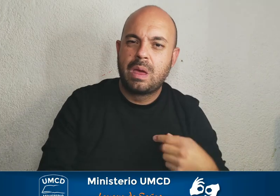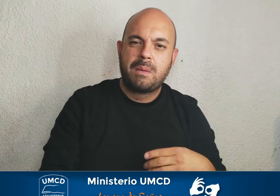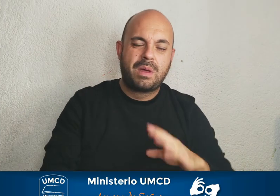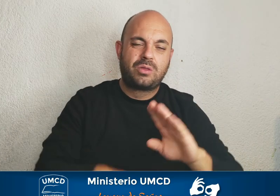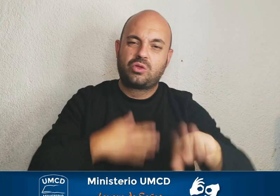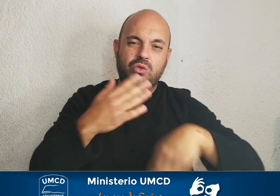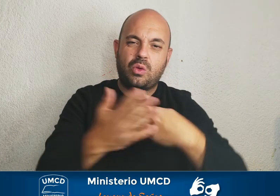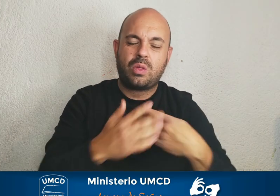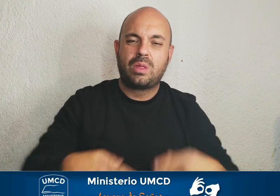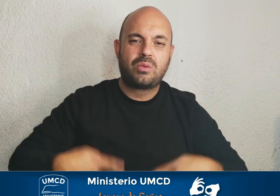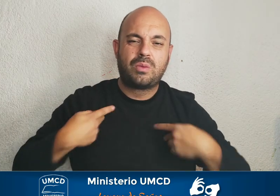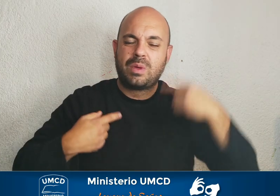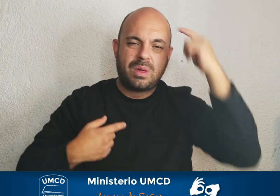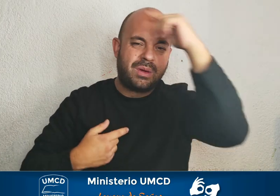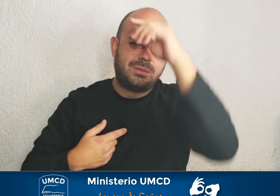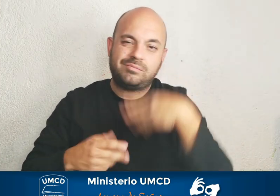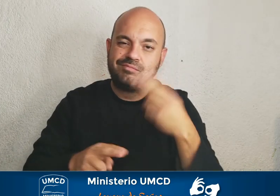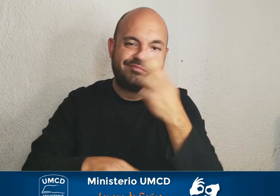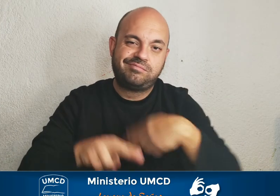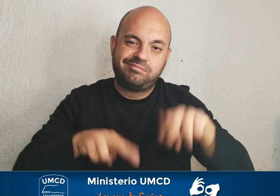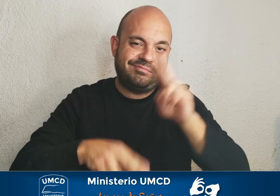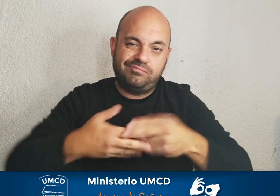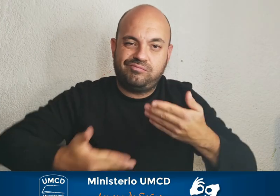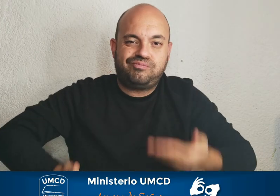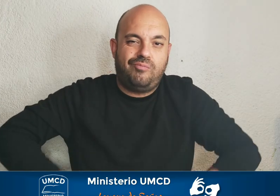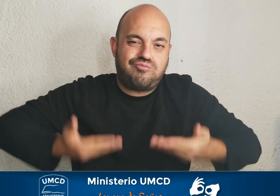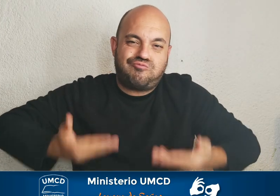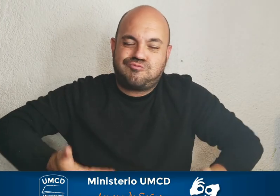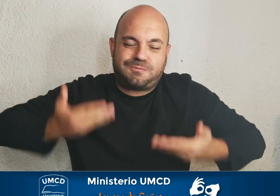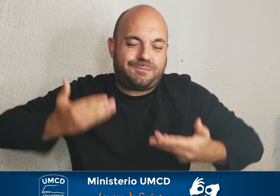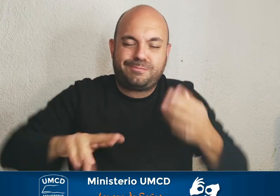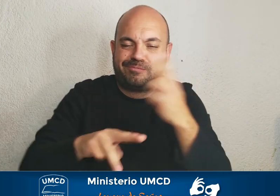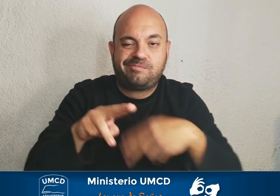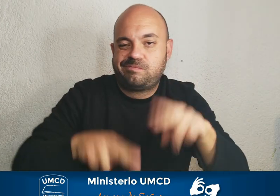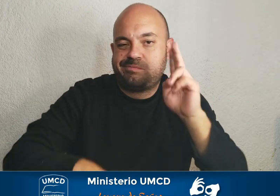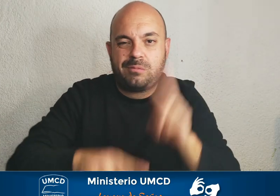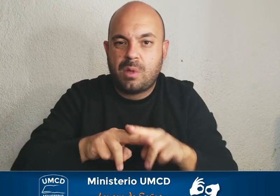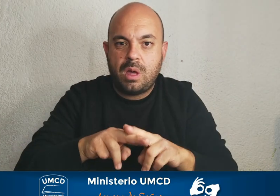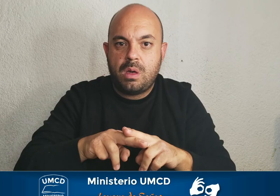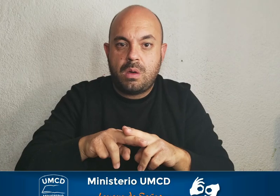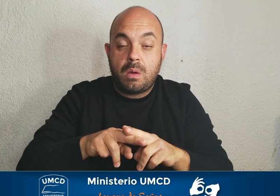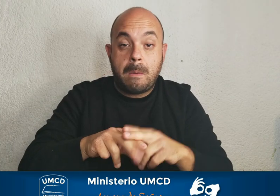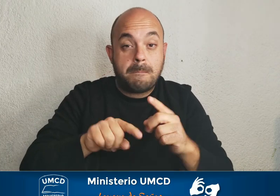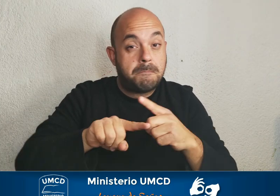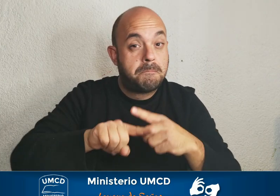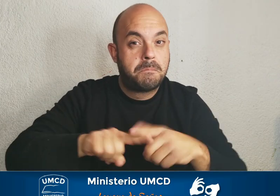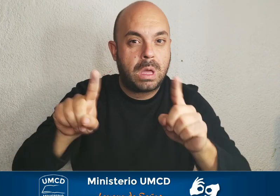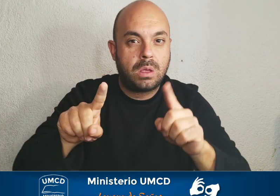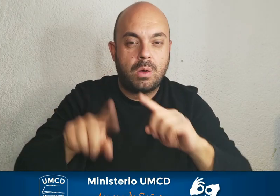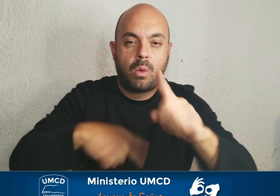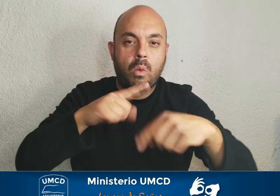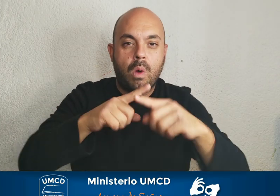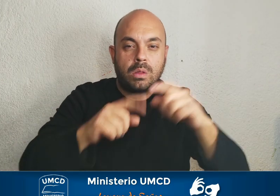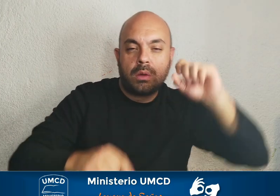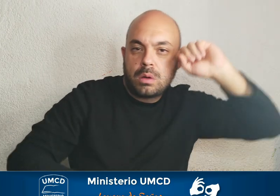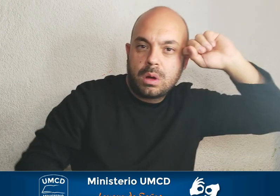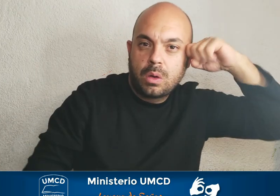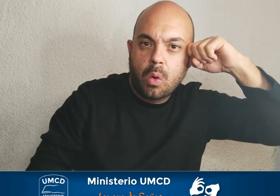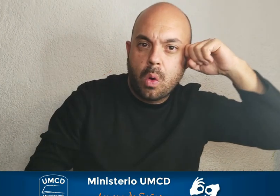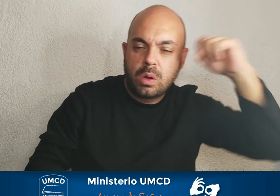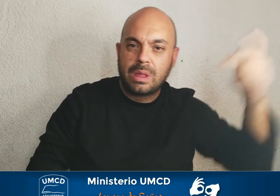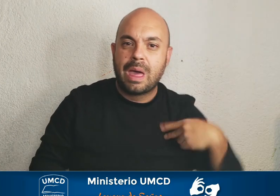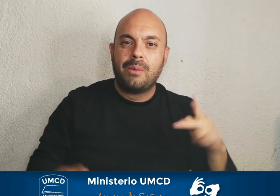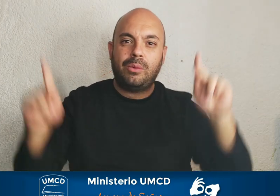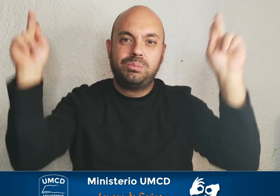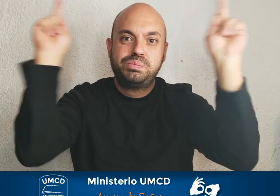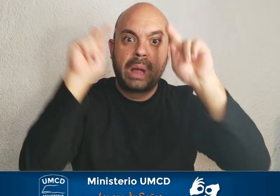nuestra cruz desde ese punto de vista realmente es insignificante. ¿Por qué? Porque buscamos lo mejor,